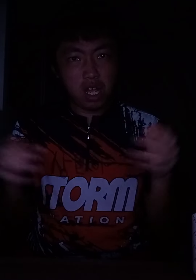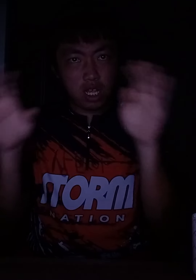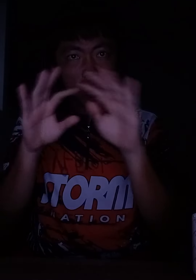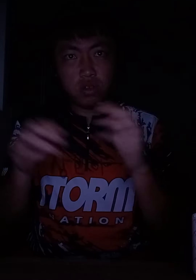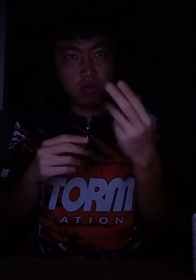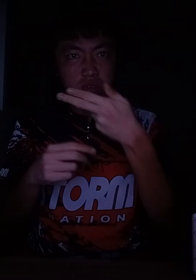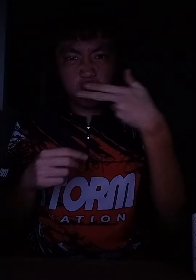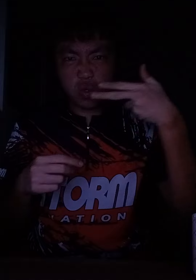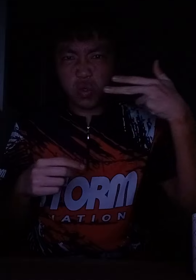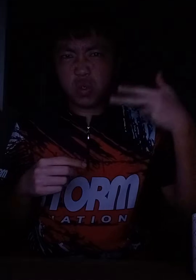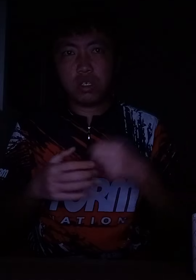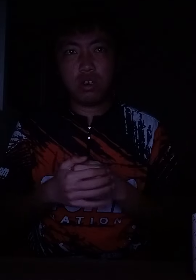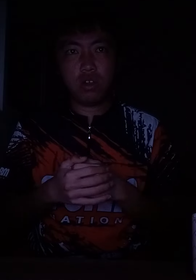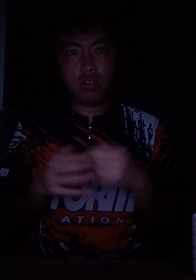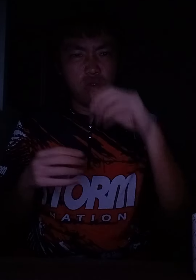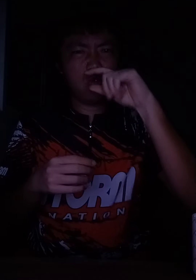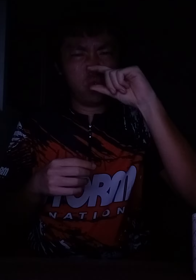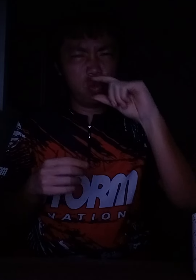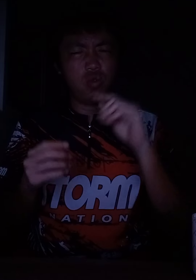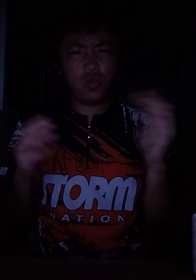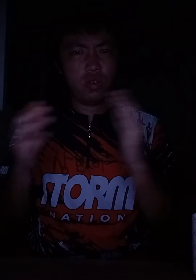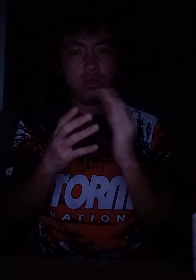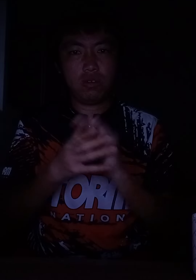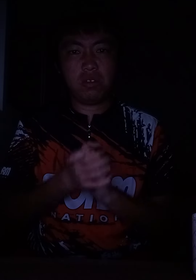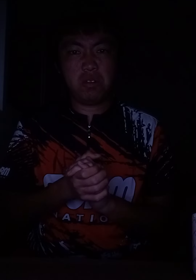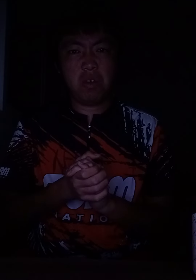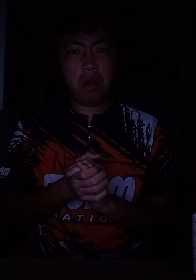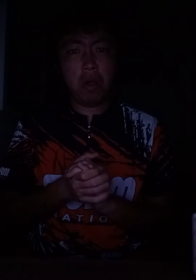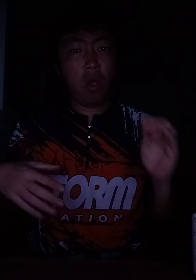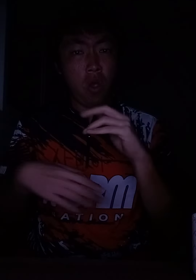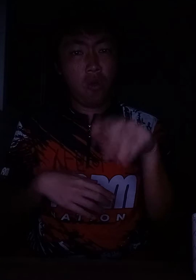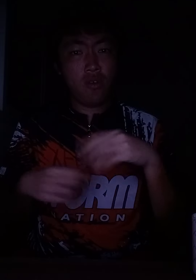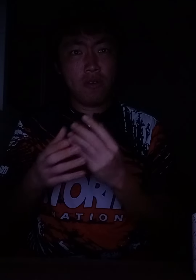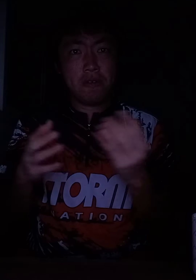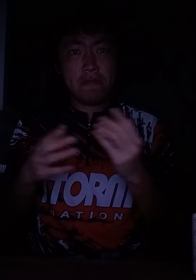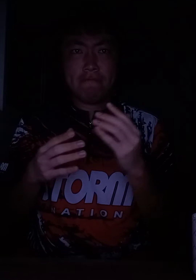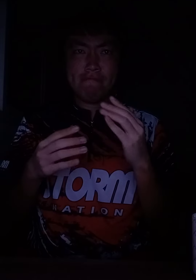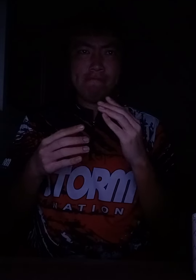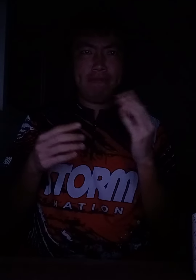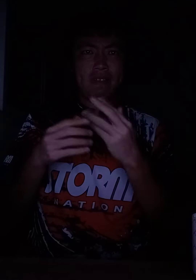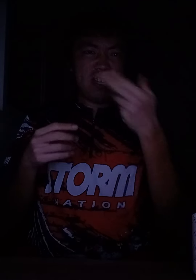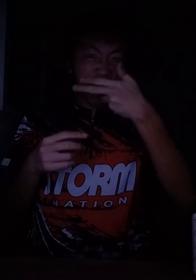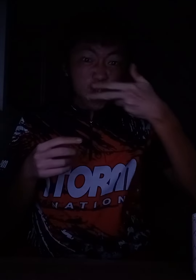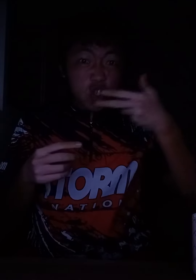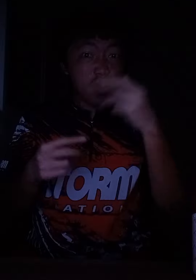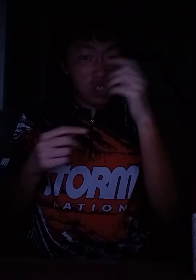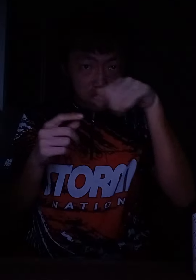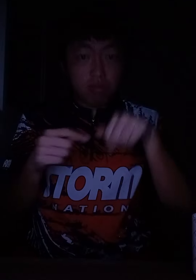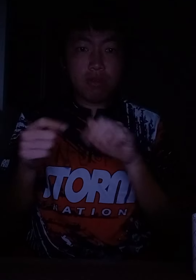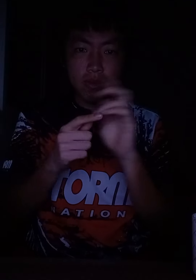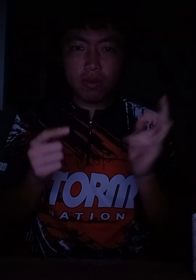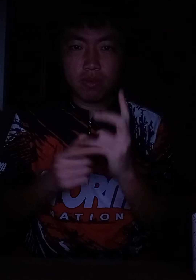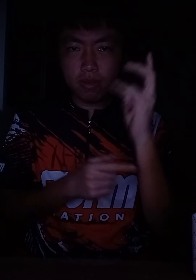담배를 피운다거나 술 먹는 건 처음인 것 같아요. 세상에. 저렇게 이제 저 사람이 흡연하고 술 먹었을 당시에 그 멘트가